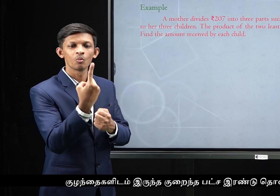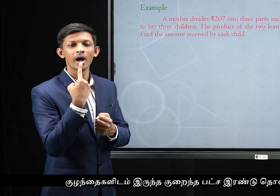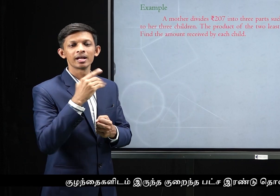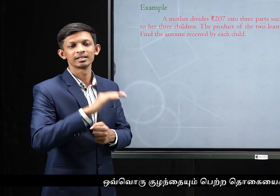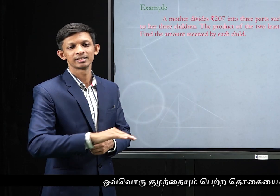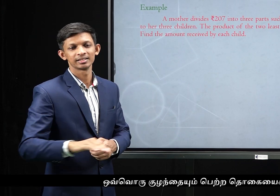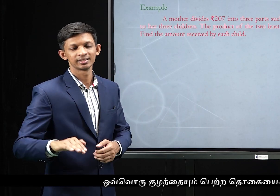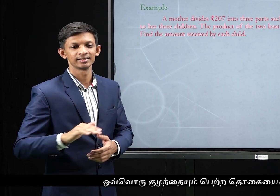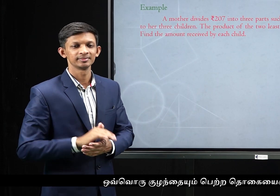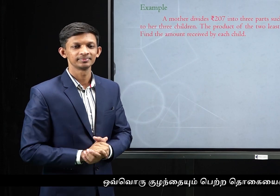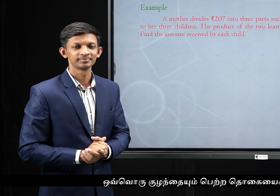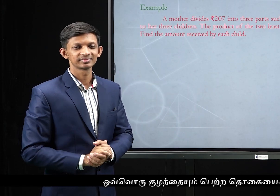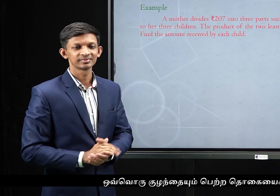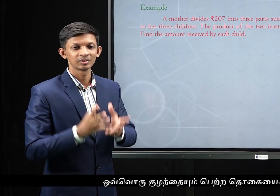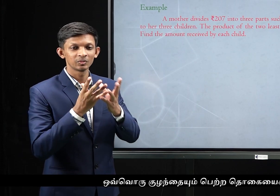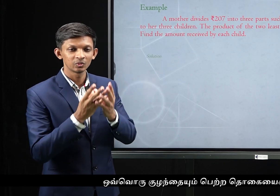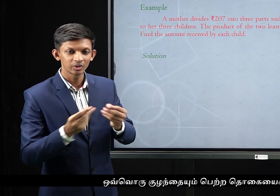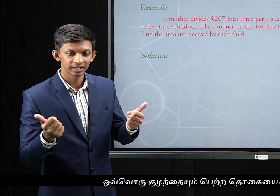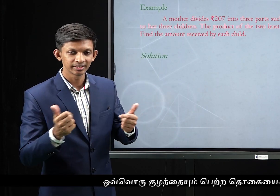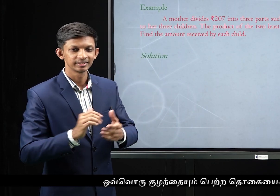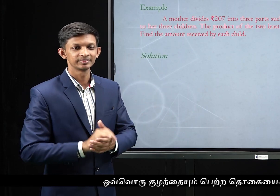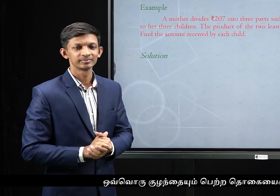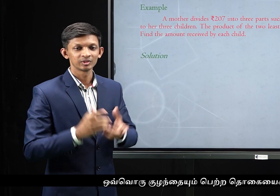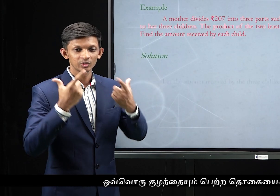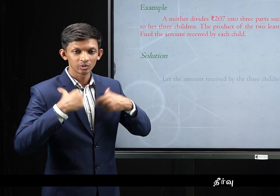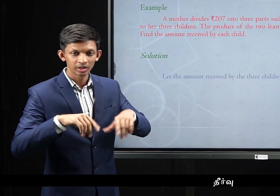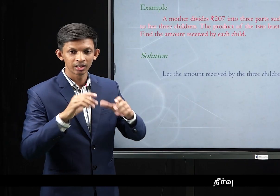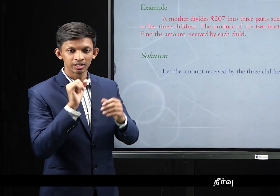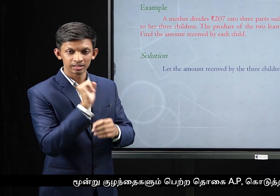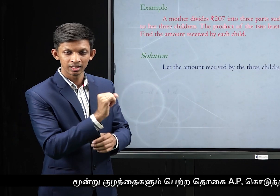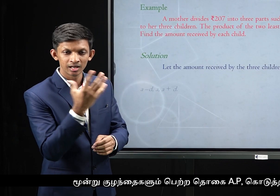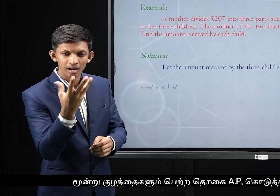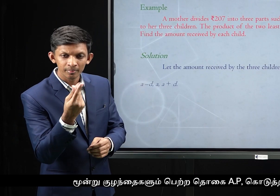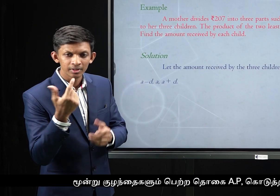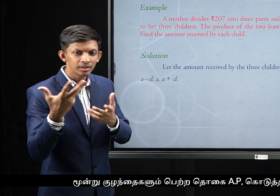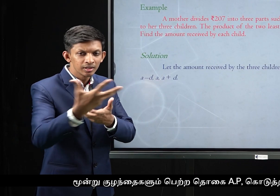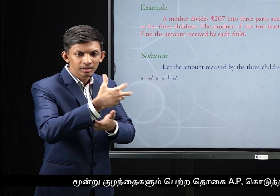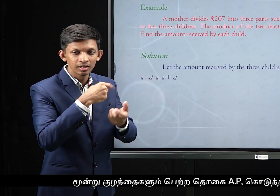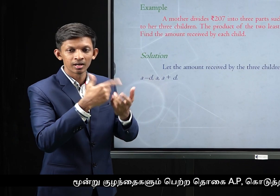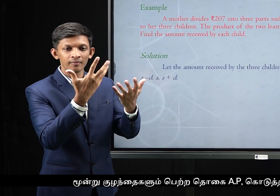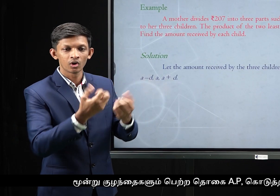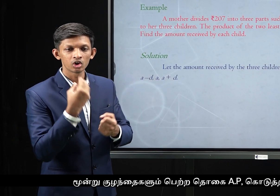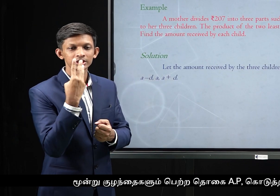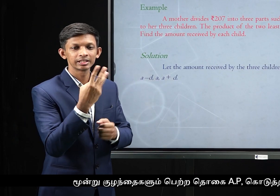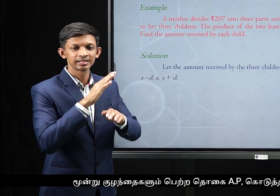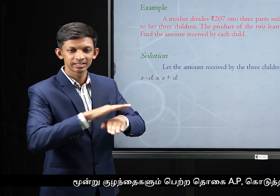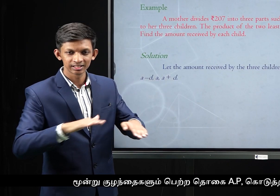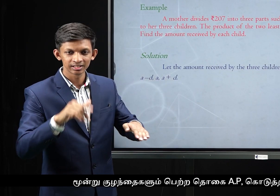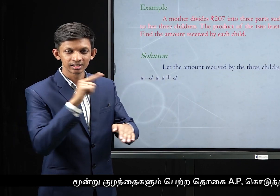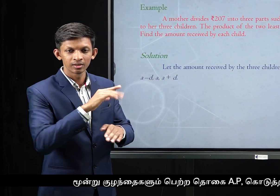4623. ஒவ்வொரு குழந்தையும் பெற தொகையை கண்டறியவும். தீர்வு: 3 குழந்தைகளுடன் பெற்ற தொகை ஏபி கொடுத்த